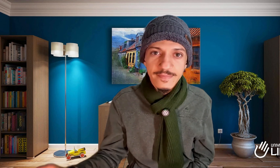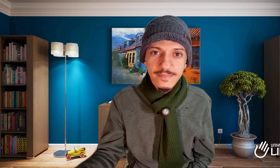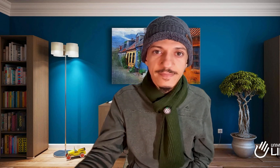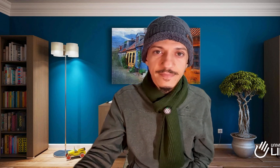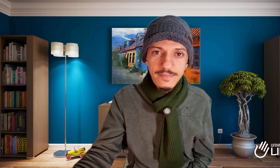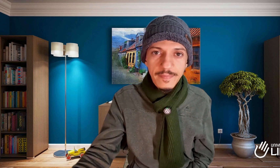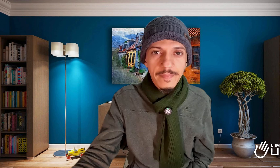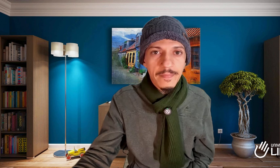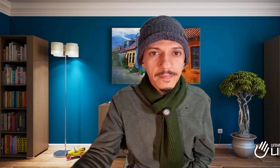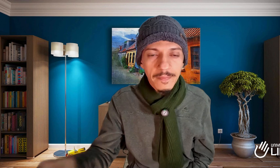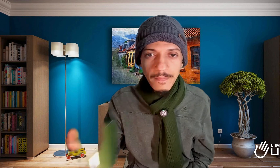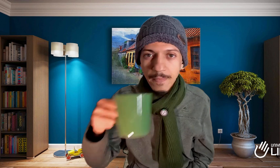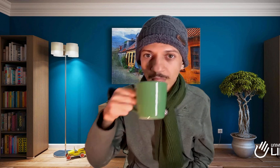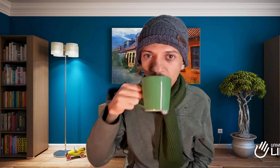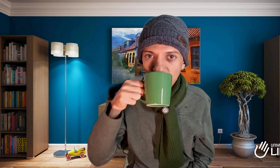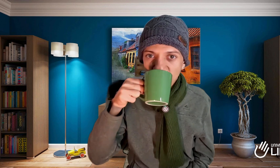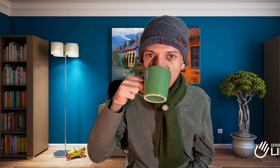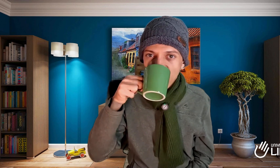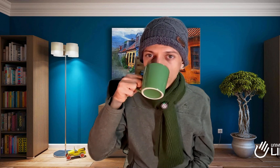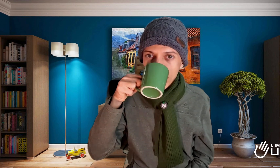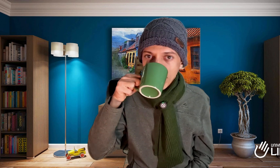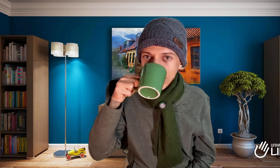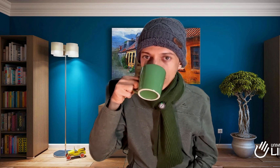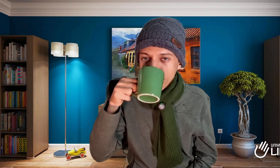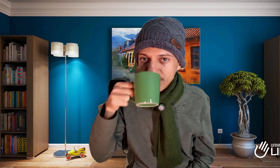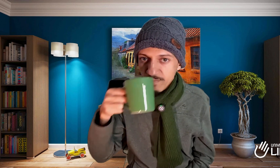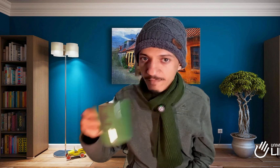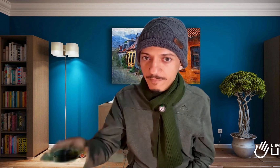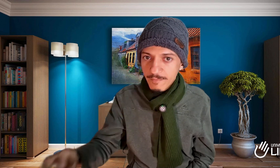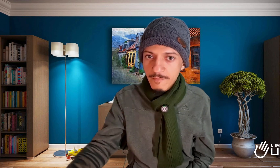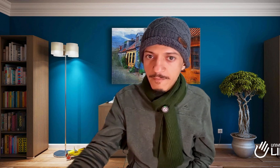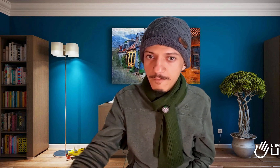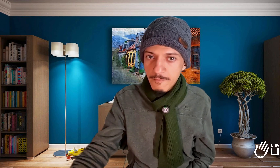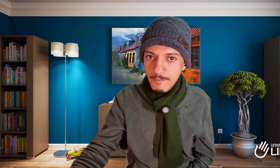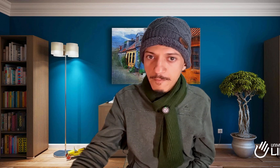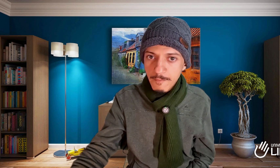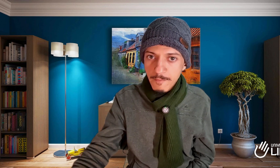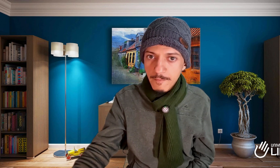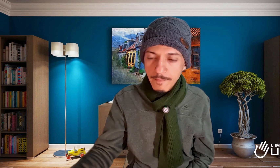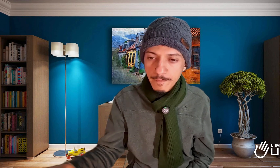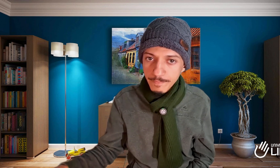Como memorizar sinais da Libras?